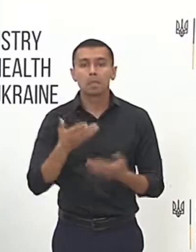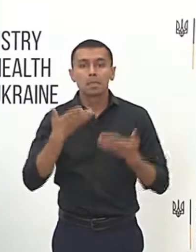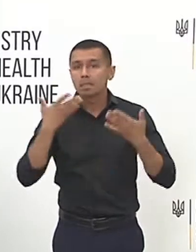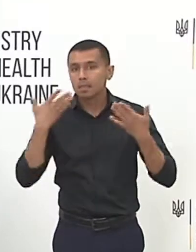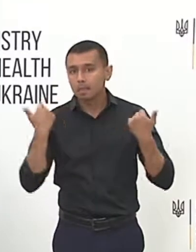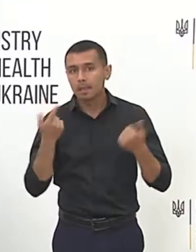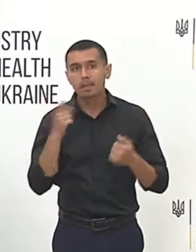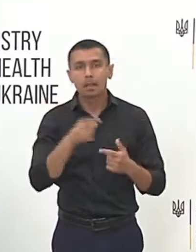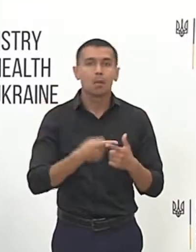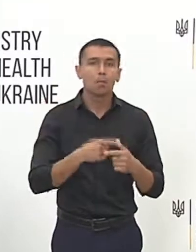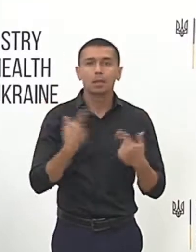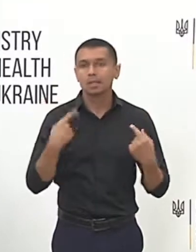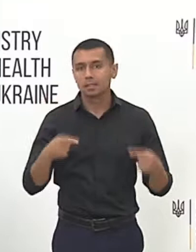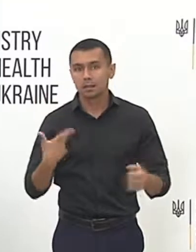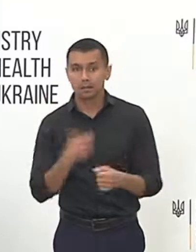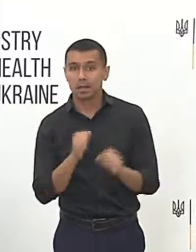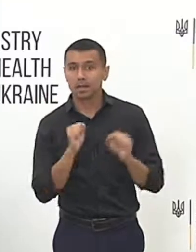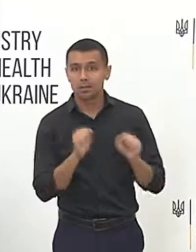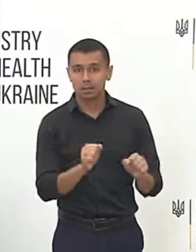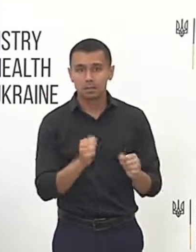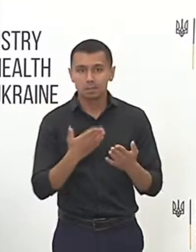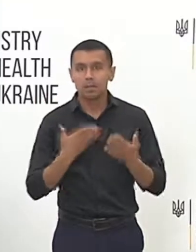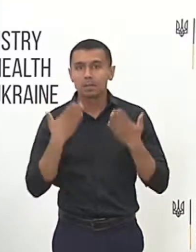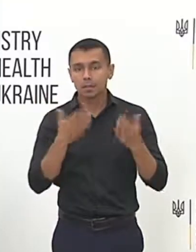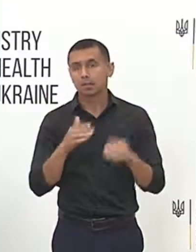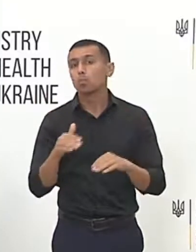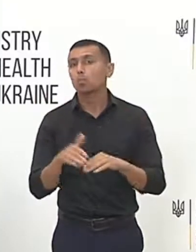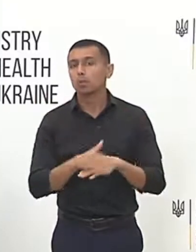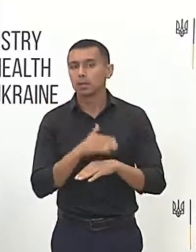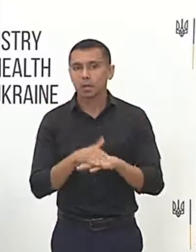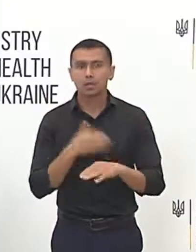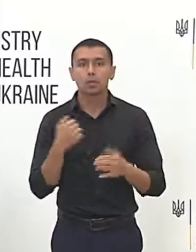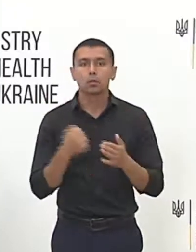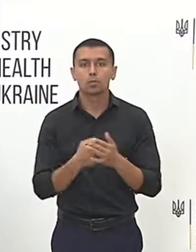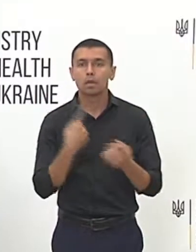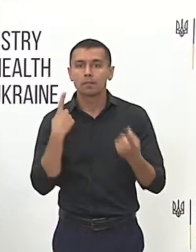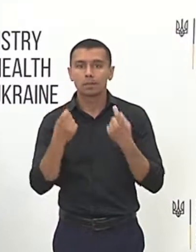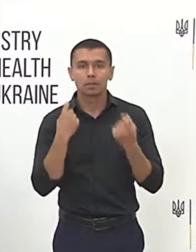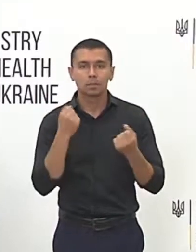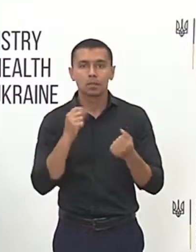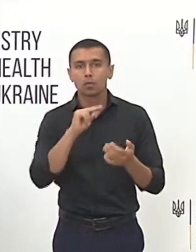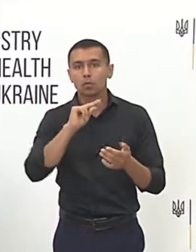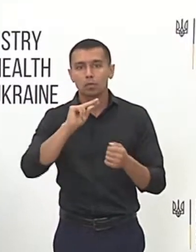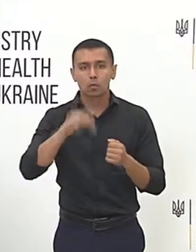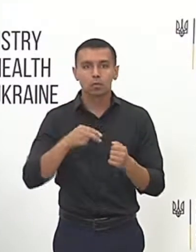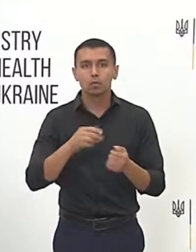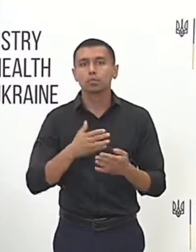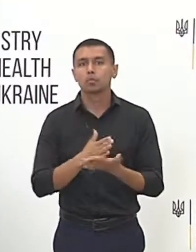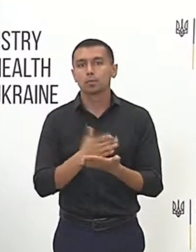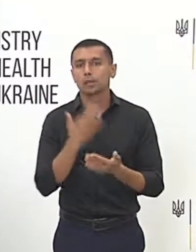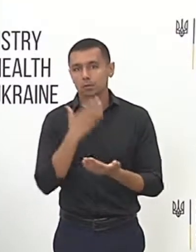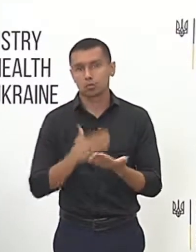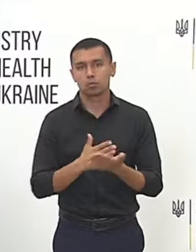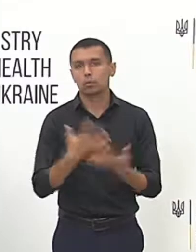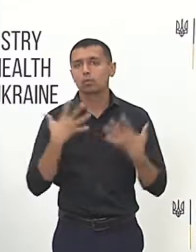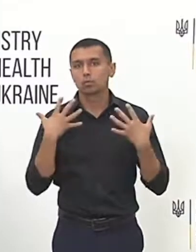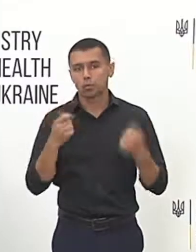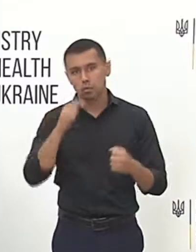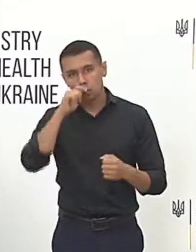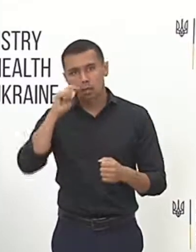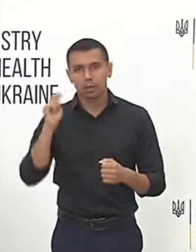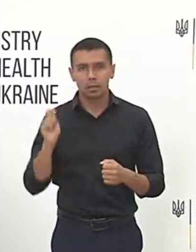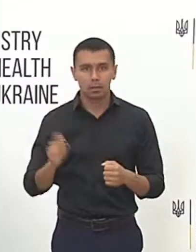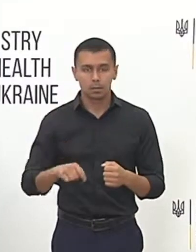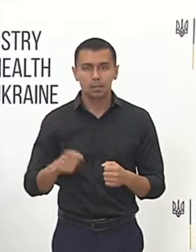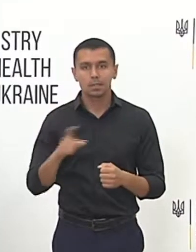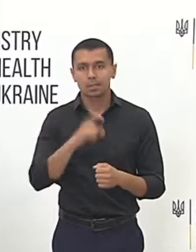відсутня та чи інша вакцина, звертайтесь, будь ласка, до інформаційної довідкової служби Національної служби здоров'я